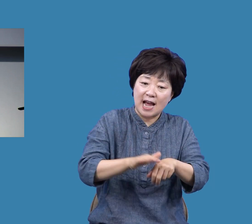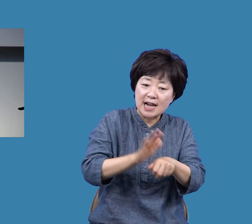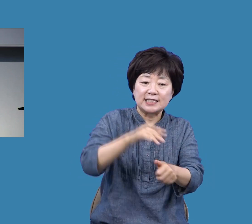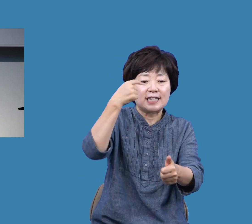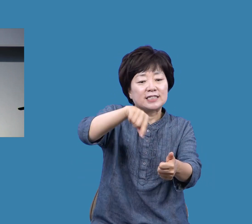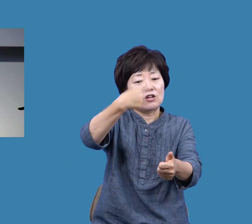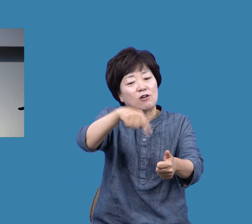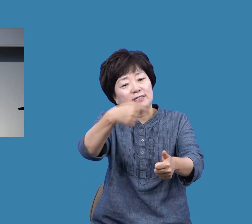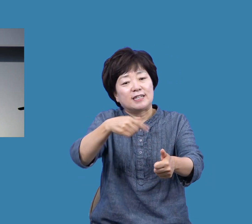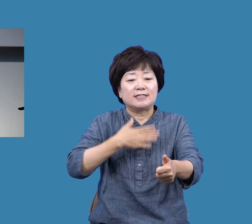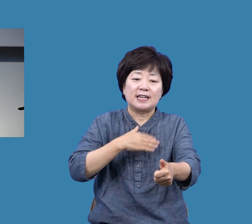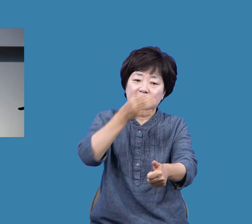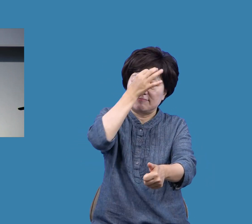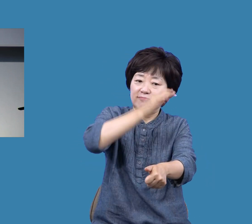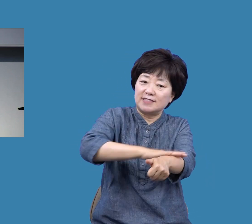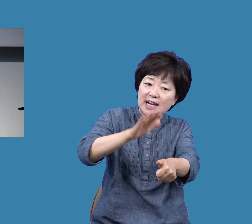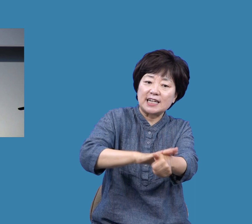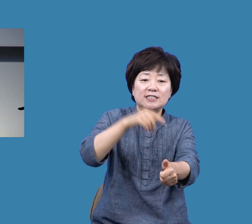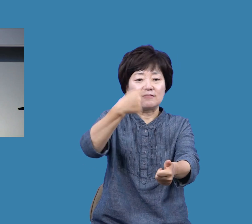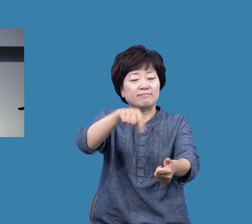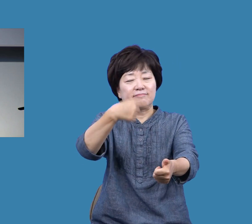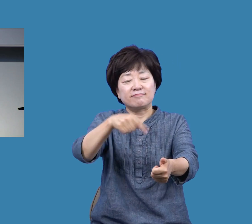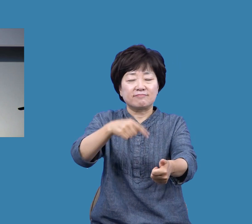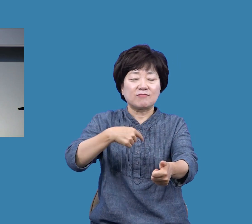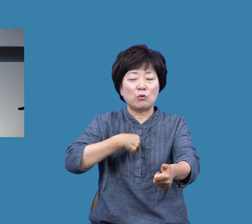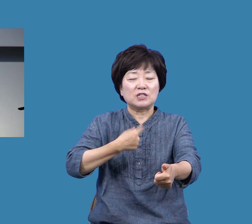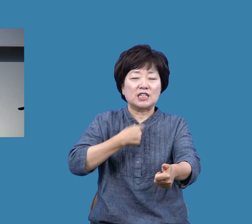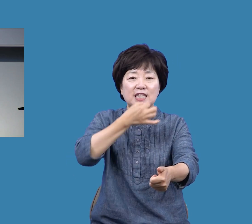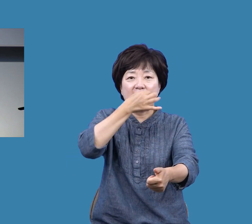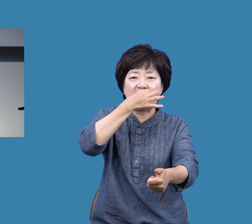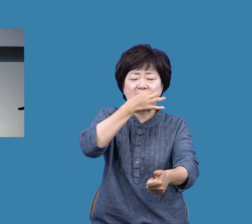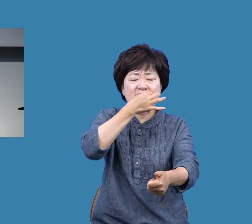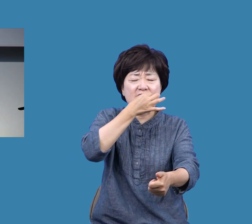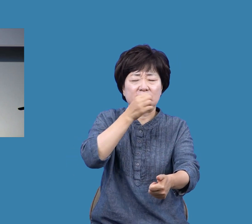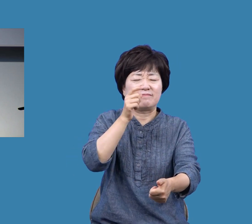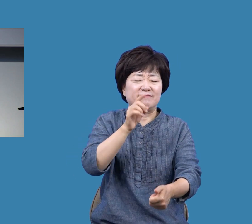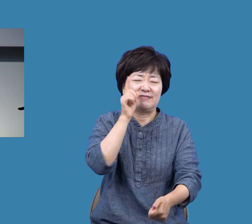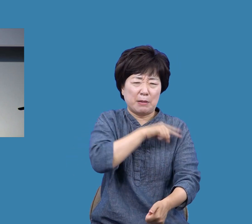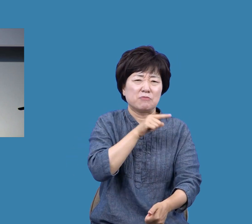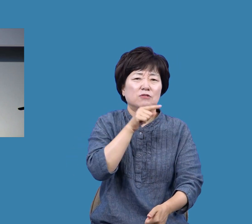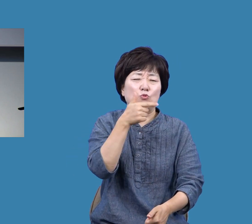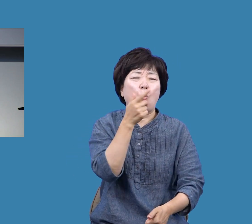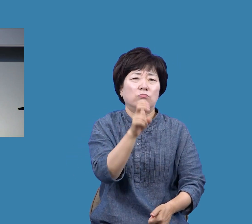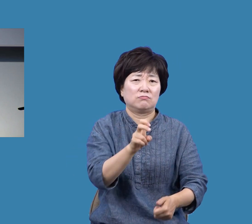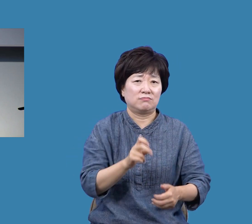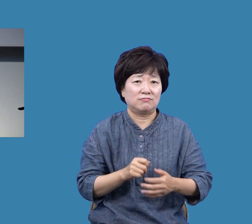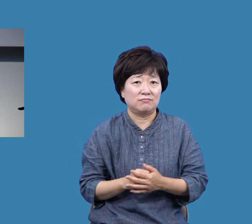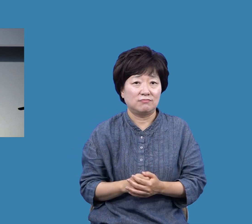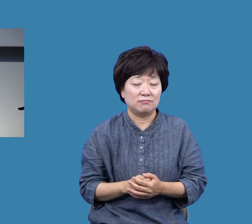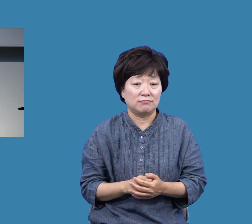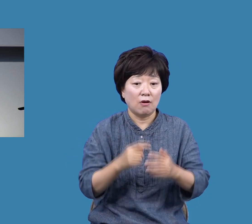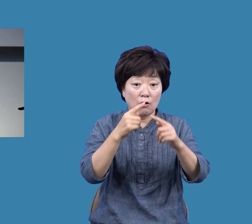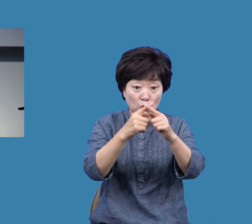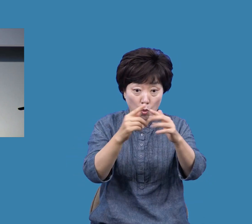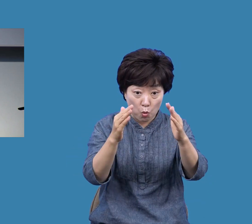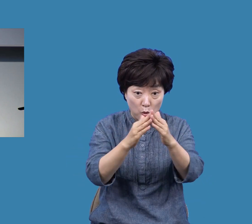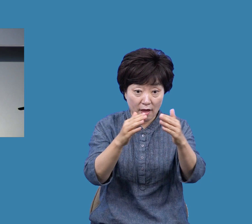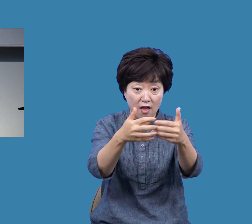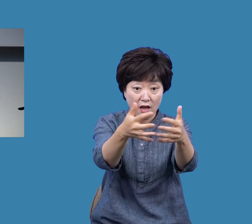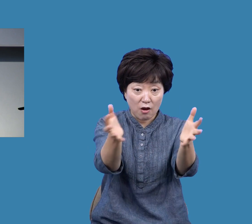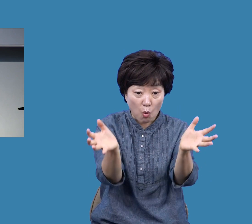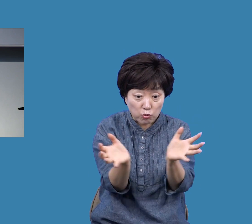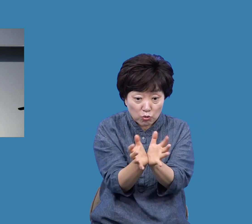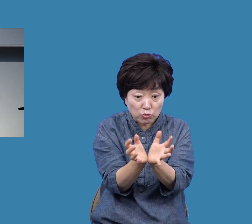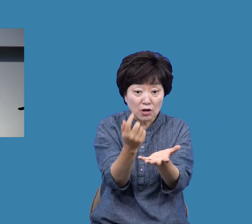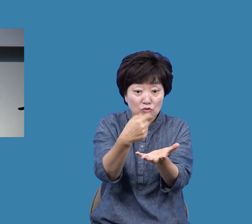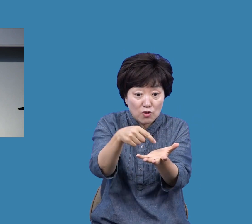놈이라는 거예요. 그게 아니고 교회 공동체 몸을 위해서 하나님이 나에게 이런 은사를 주셔서 쓰게 하시는 거예요.